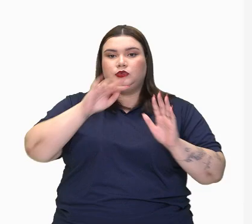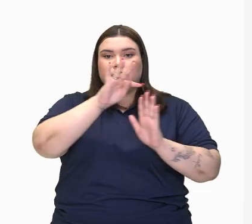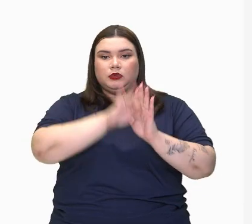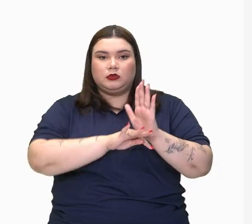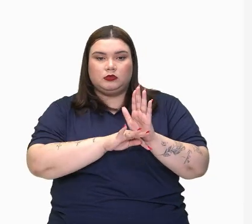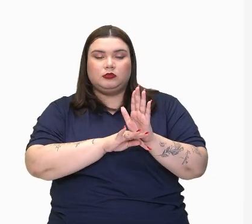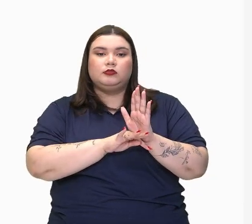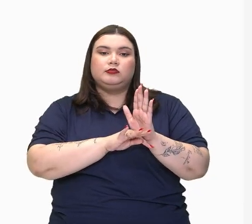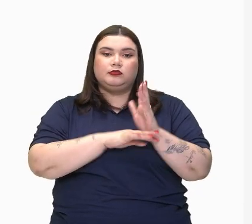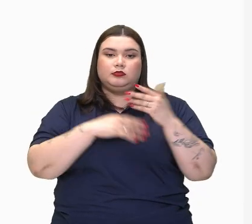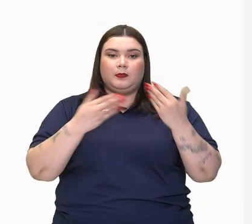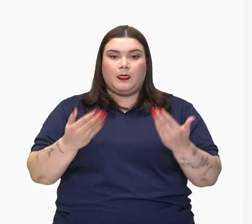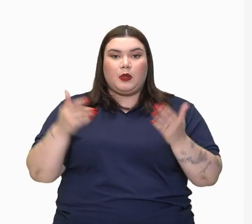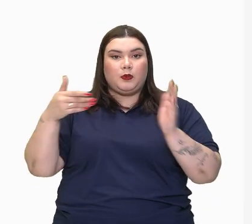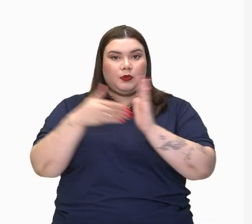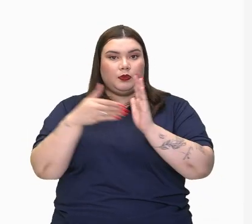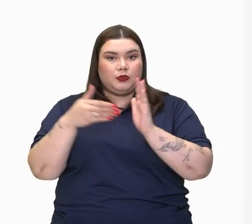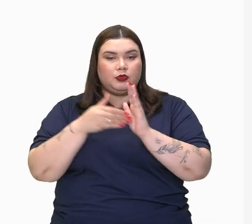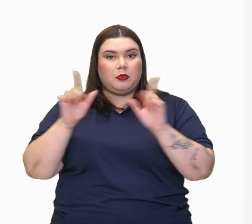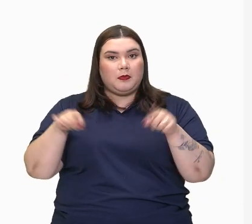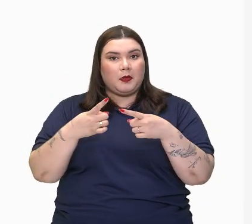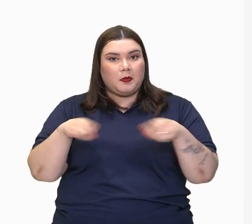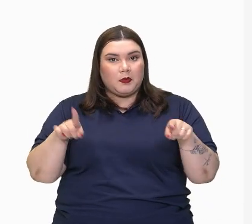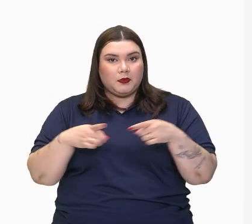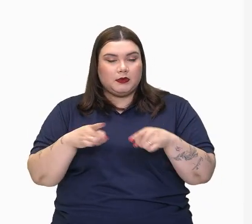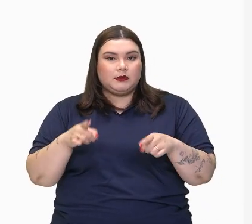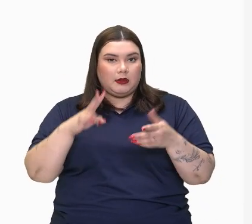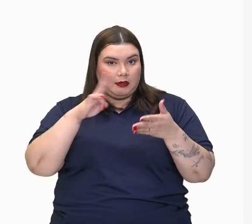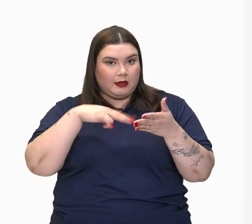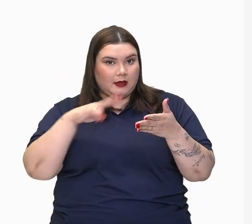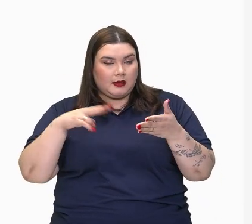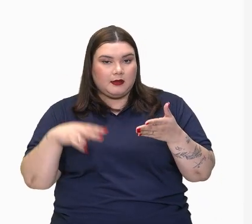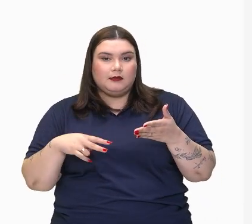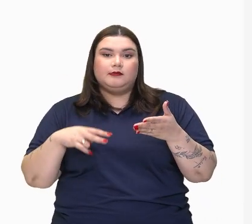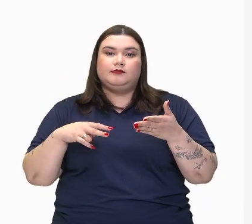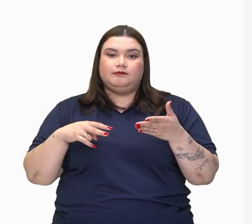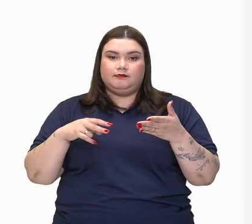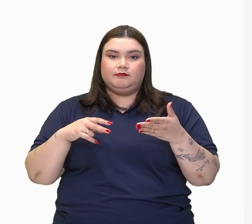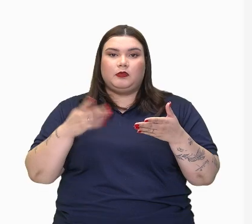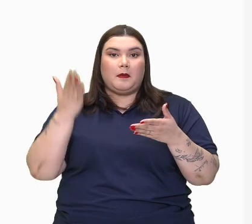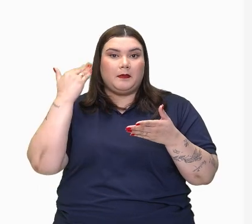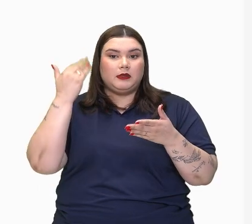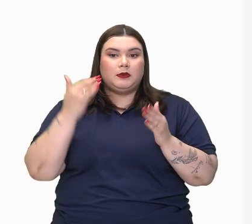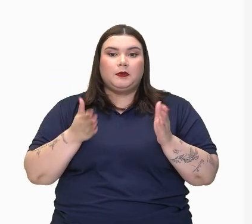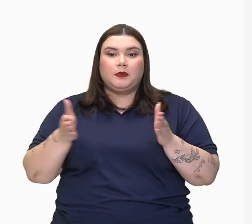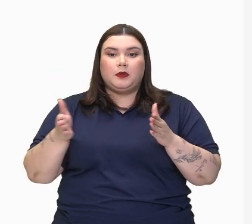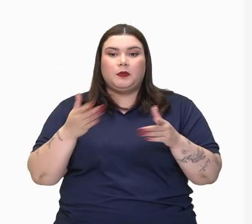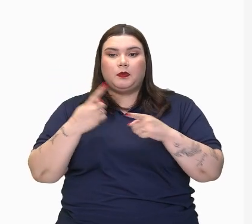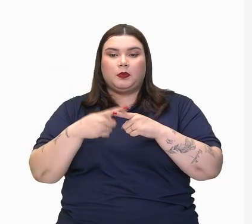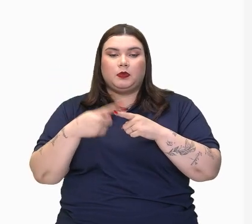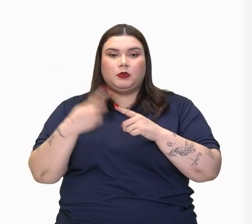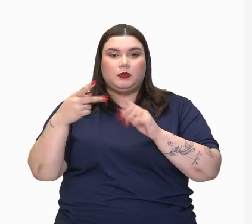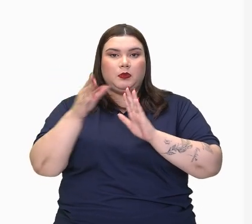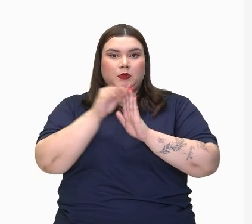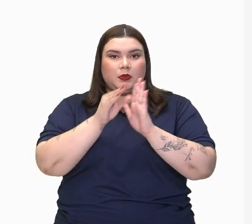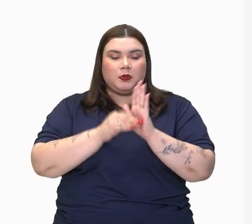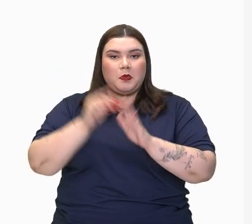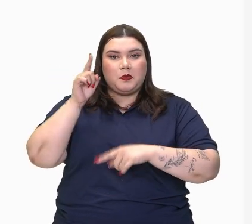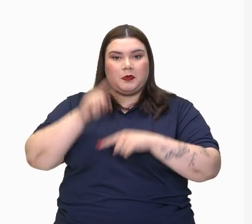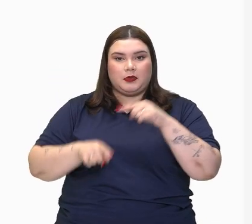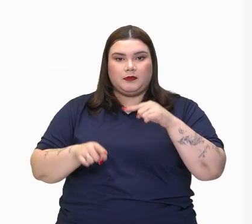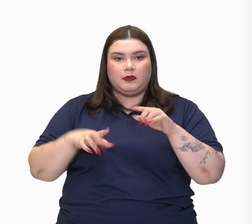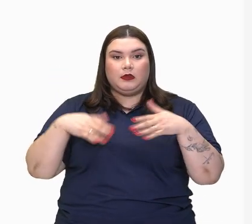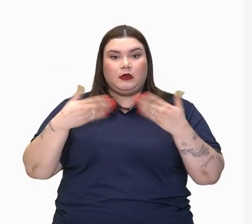textos, tanto que esta última é uma música, não é? Inclusive, ela foi barrada à época por causa do seu conteúdo. Mesmo